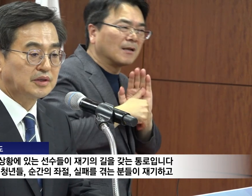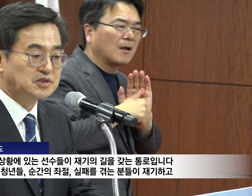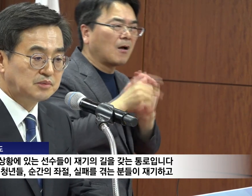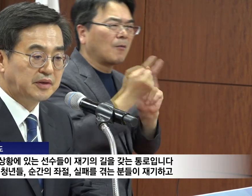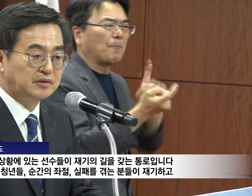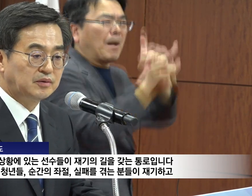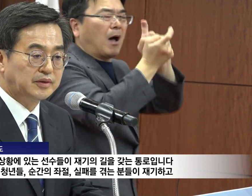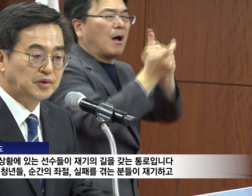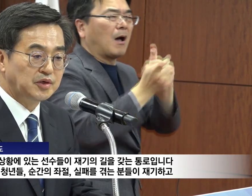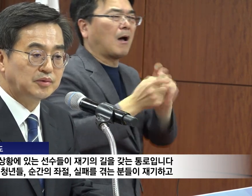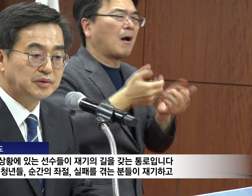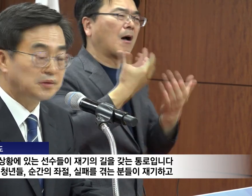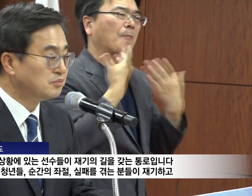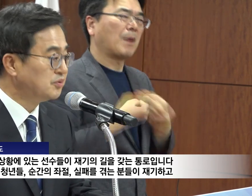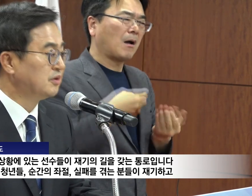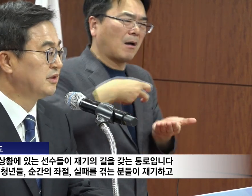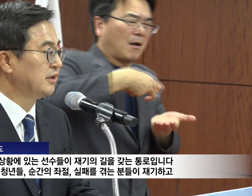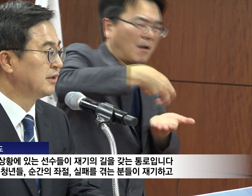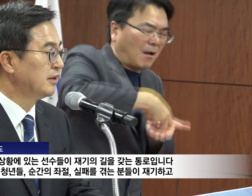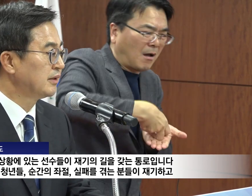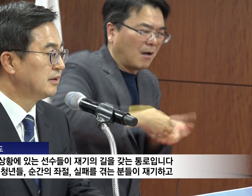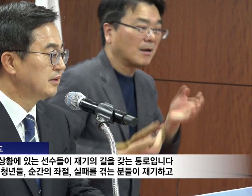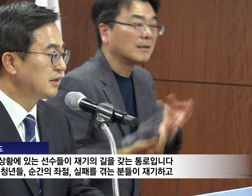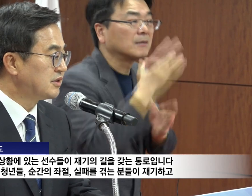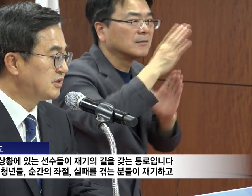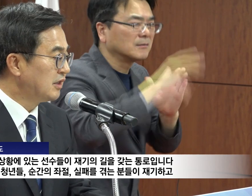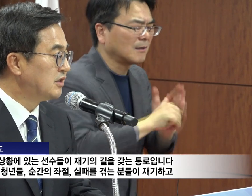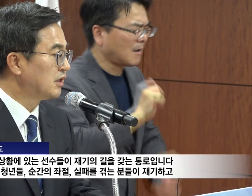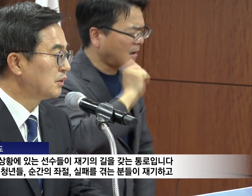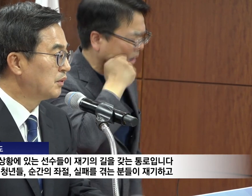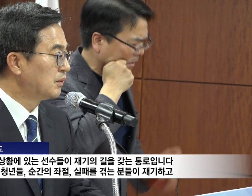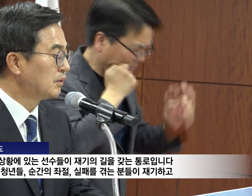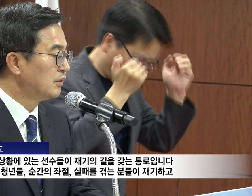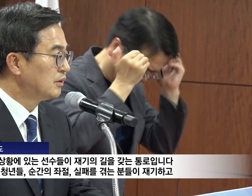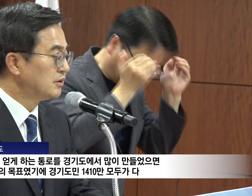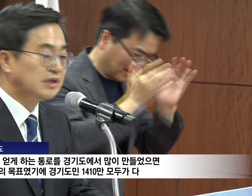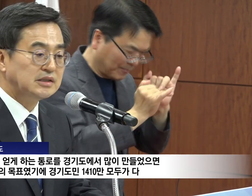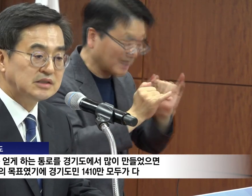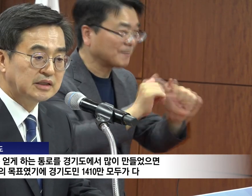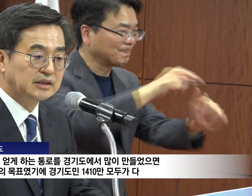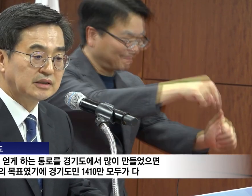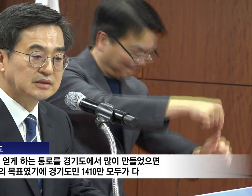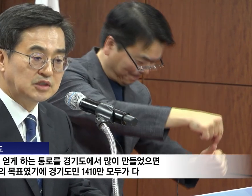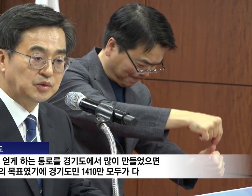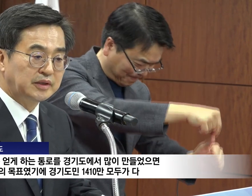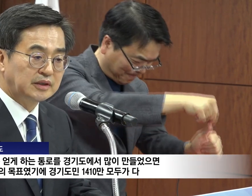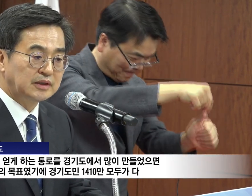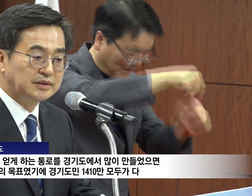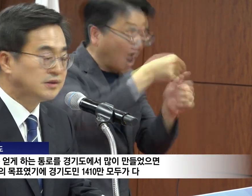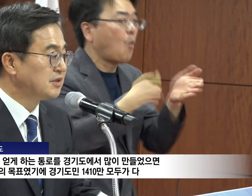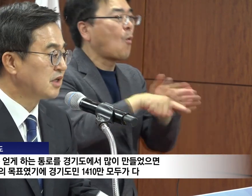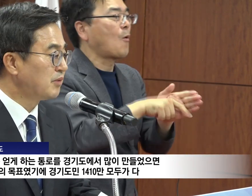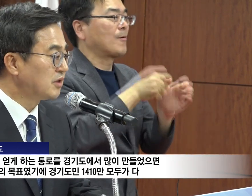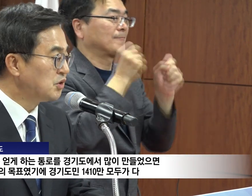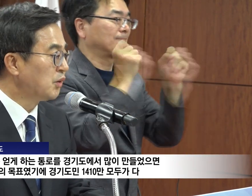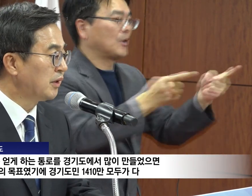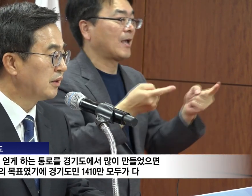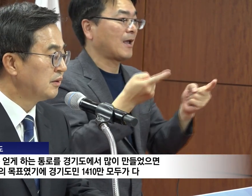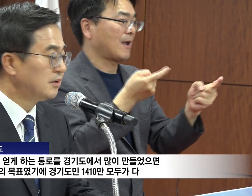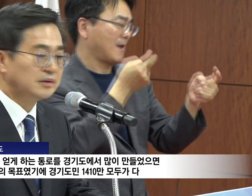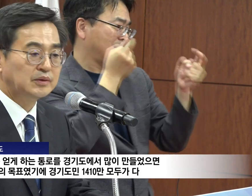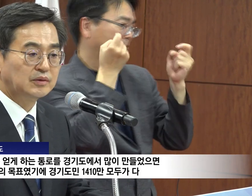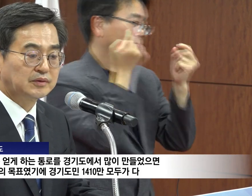좌절을 겪거나 실패를 겪거나 어려움을 겪는 분들이 다시 재기하고 제2의 기회, 제3의